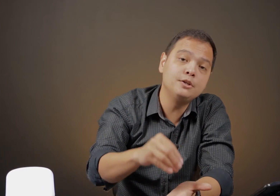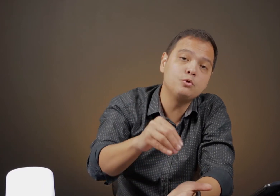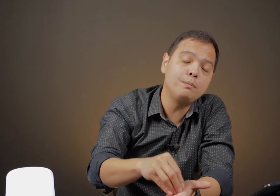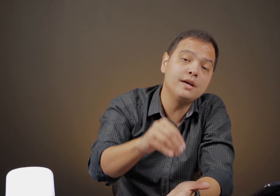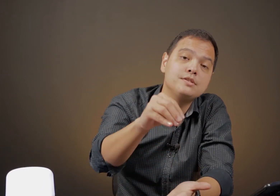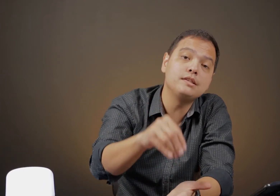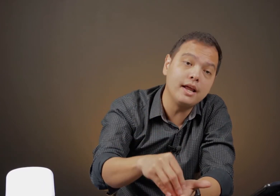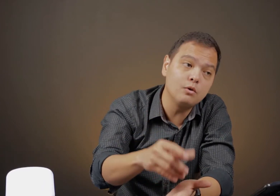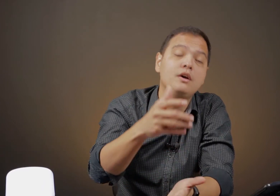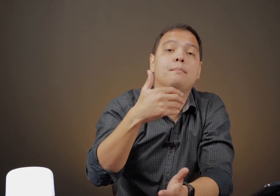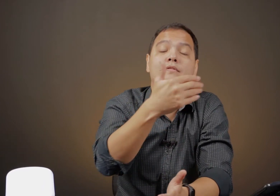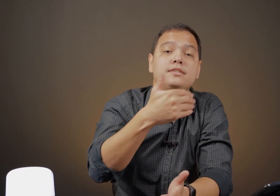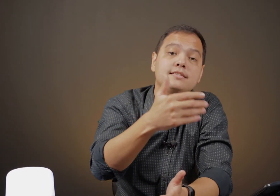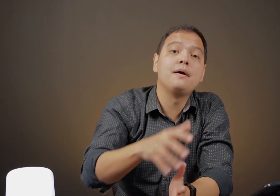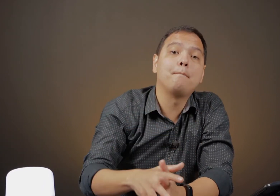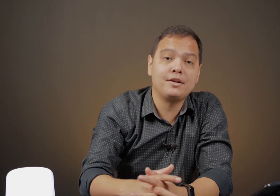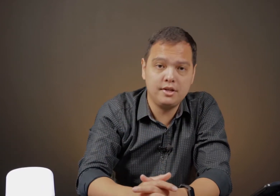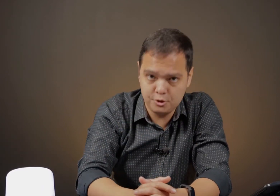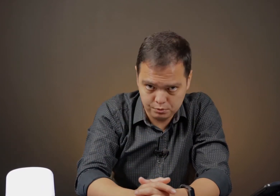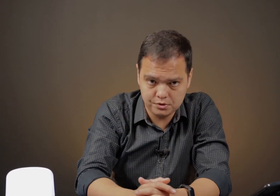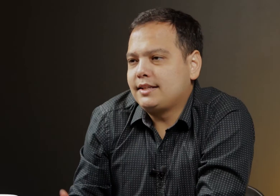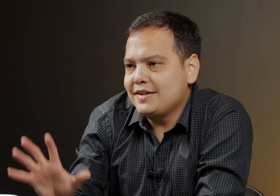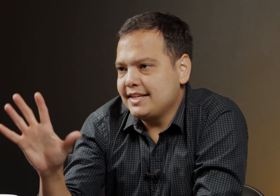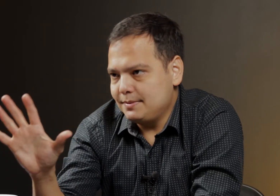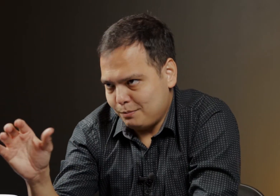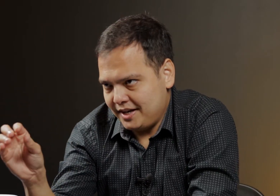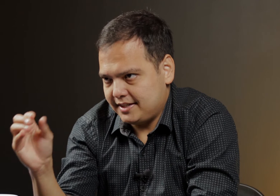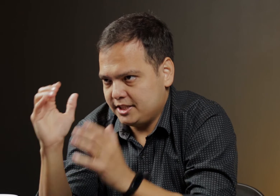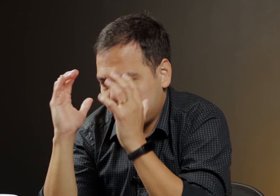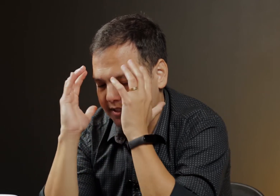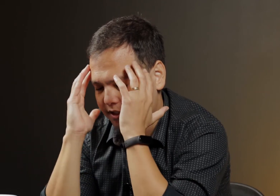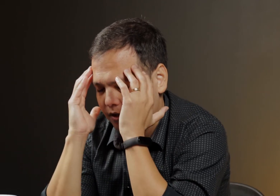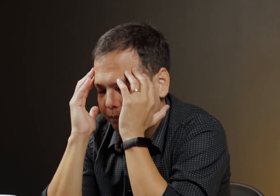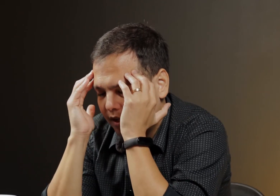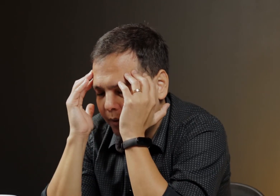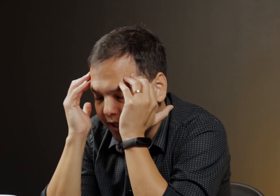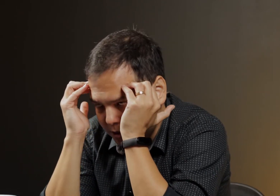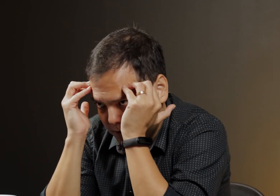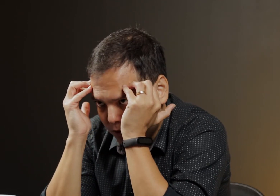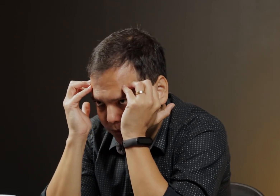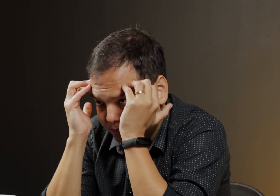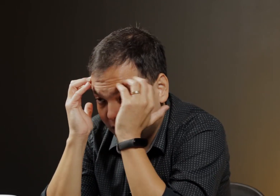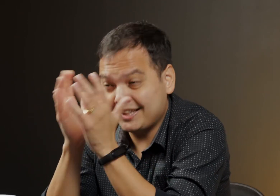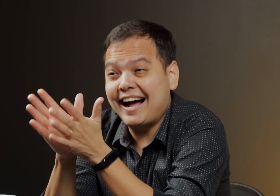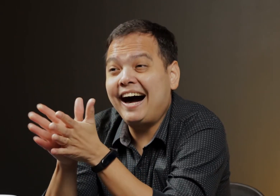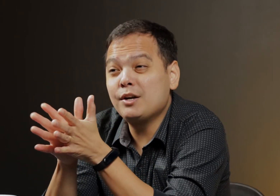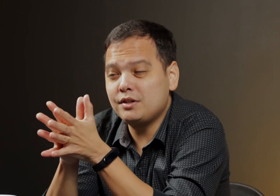um companheiro de treino para que vocês pratiquem juntos. E talvez nesse momento você esteja pensando assim, eu entendi o que você explicou. Eu até